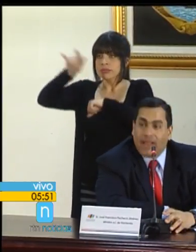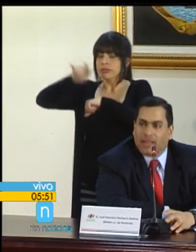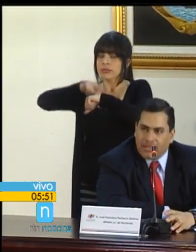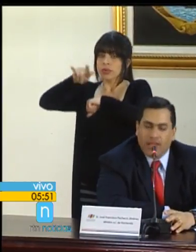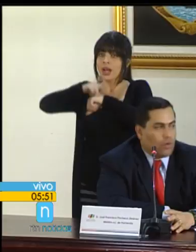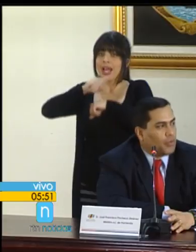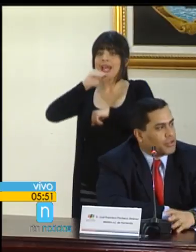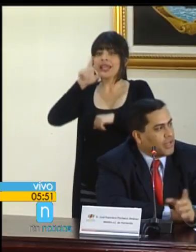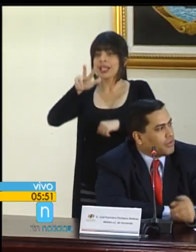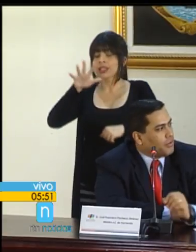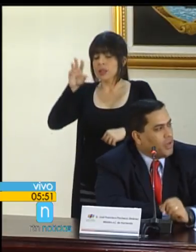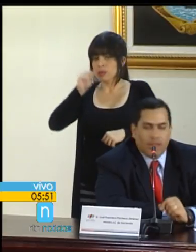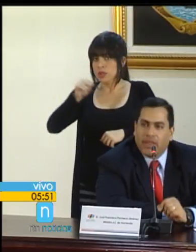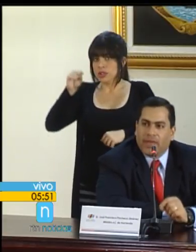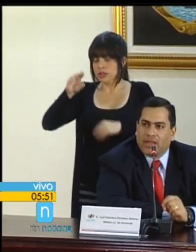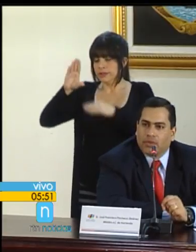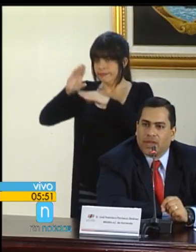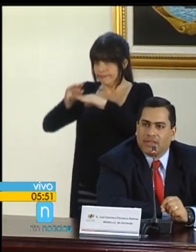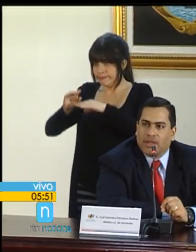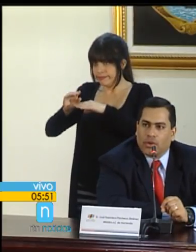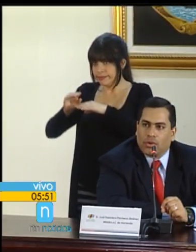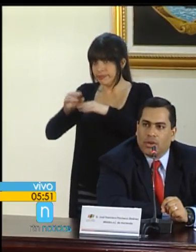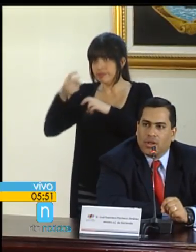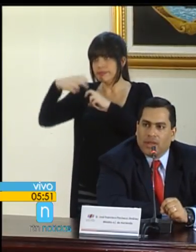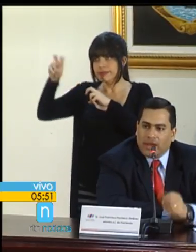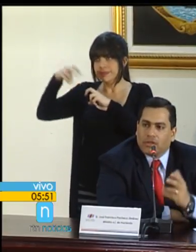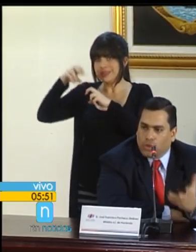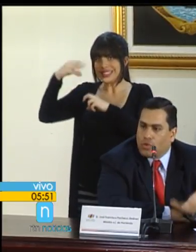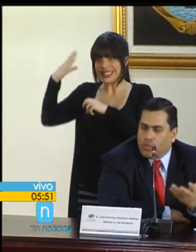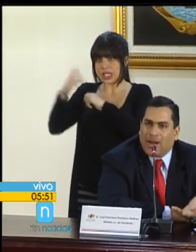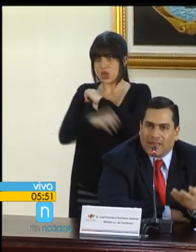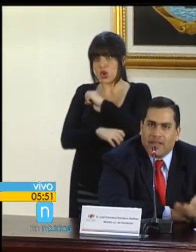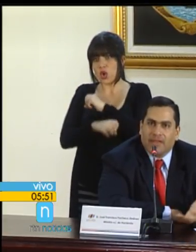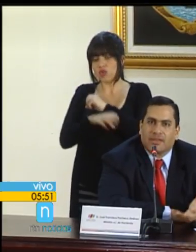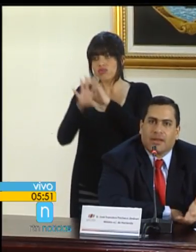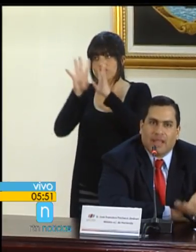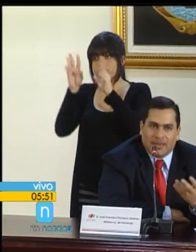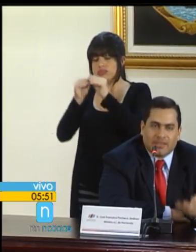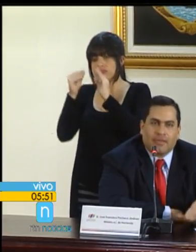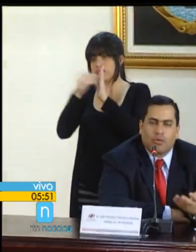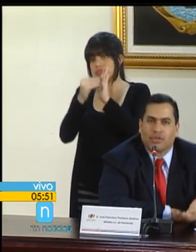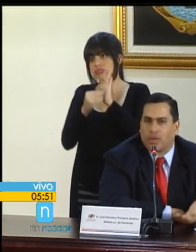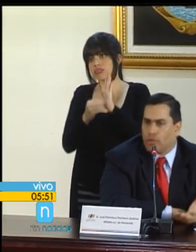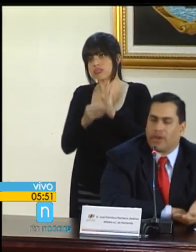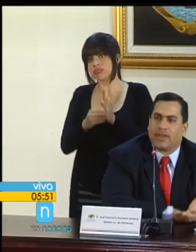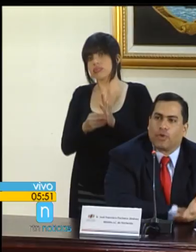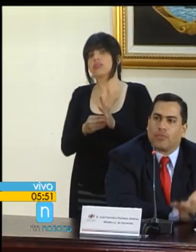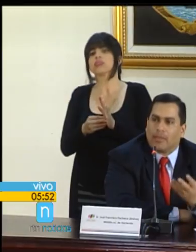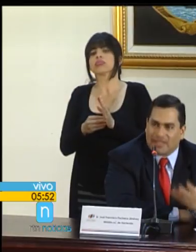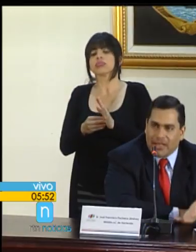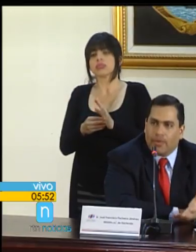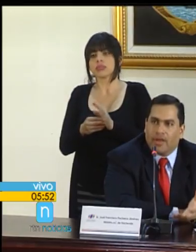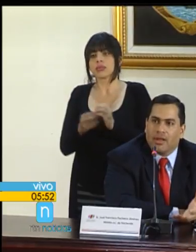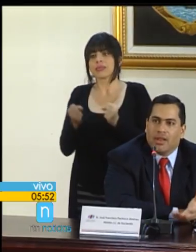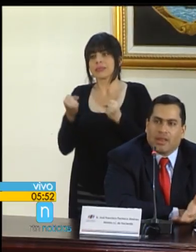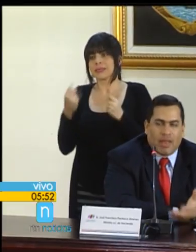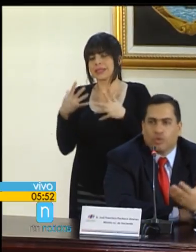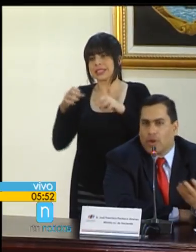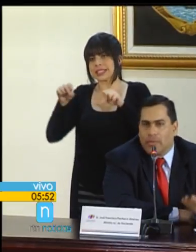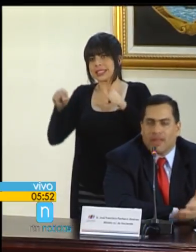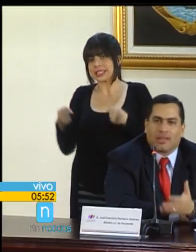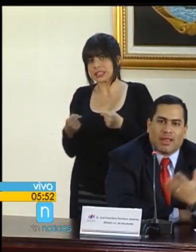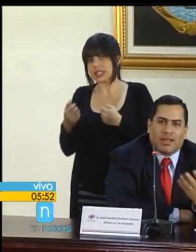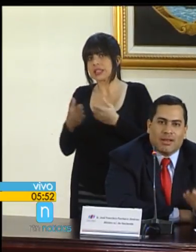y el 35% de viáticos al exterior. Son partidas que se están recortando de forma masiva,